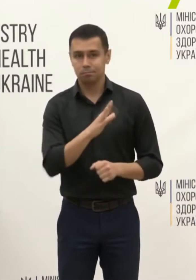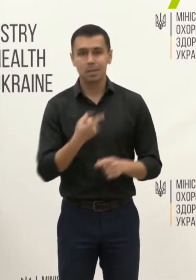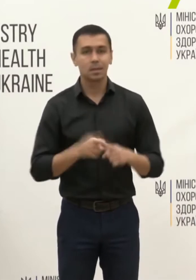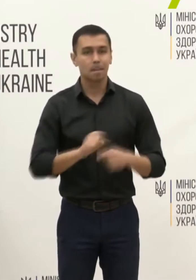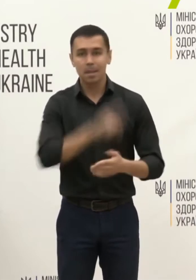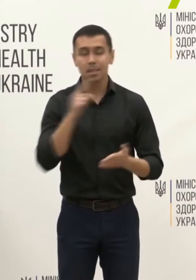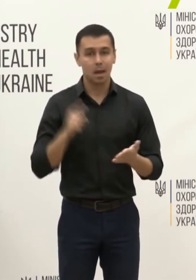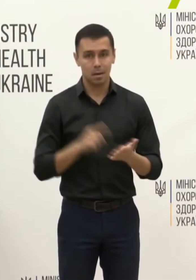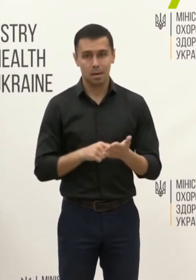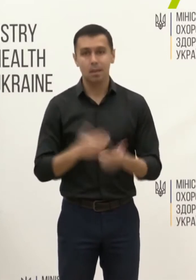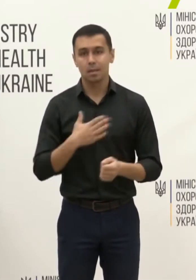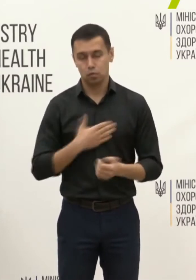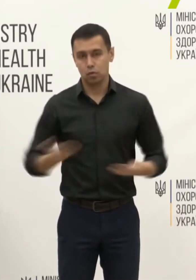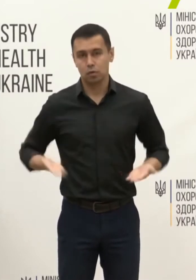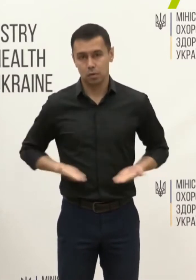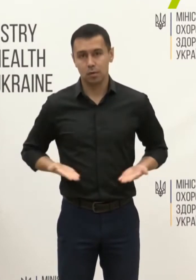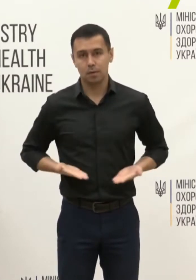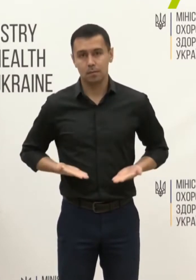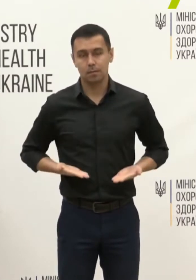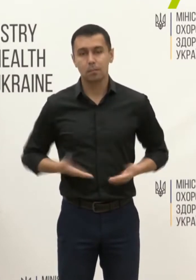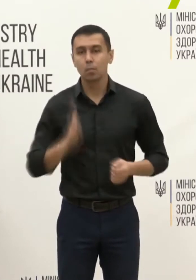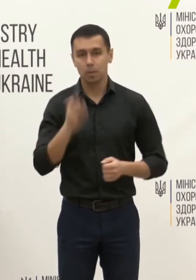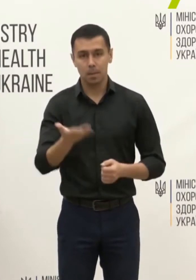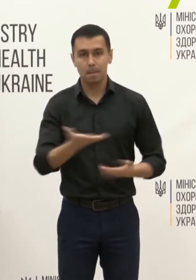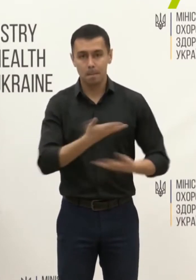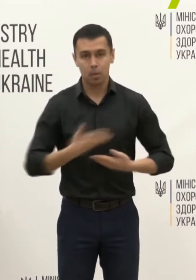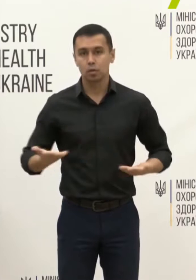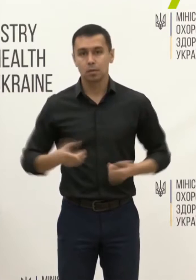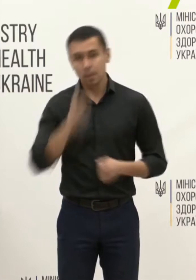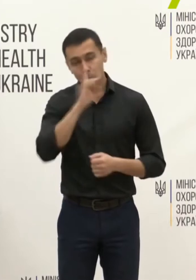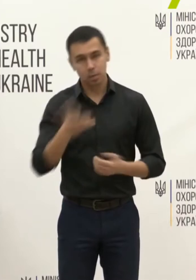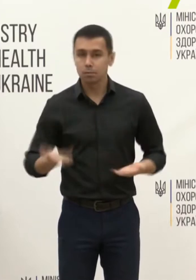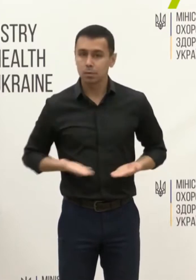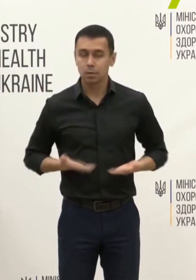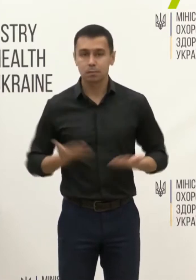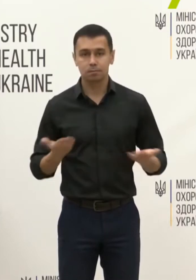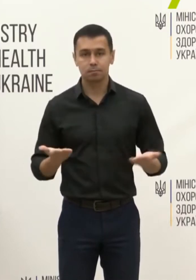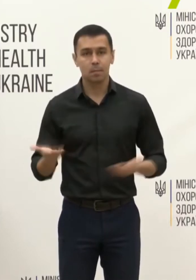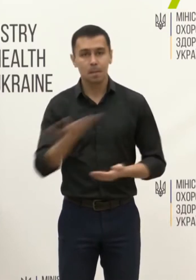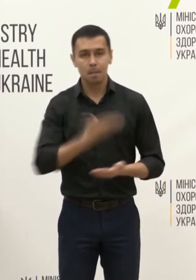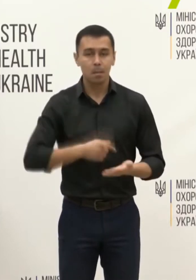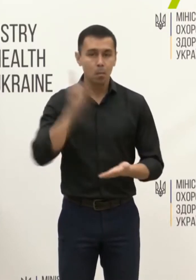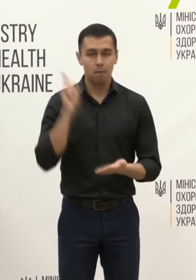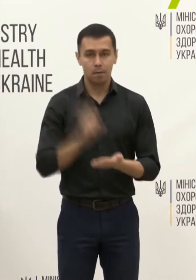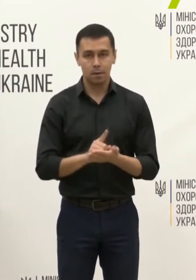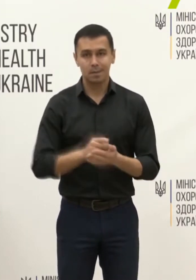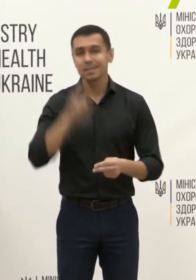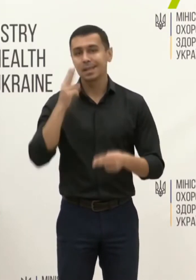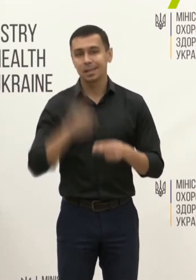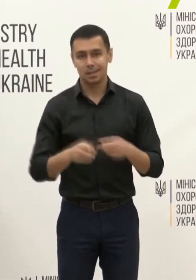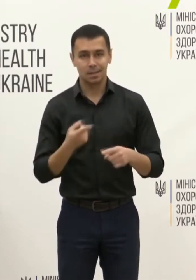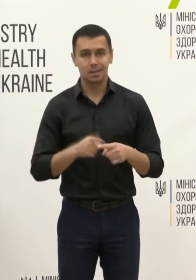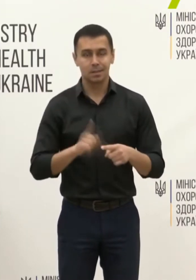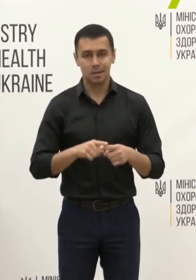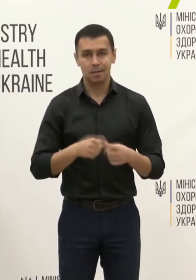це питання нашого життя. Будемо ми жити чи не будемо ми жити? Ми повинні закінчити